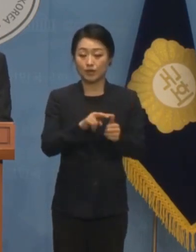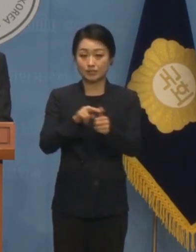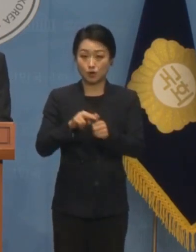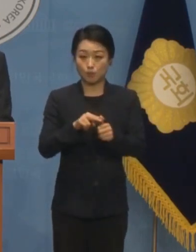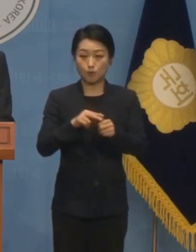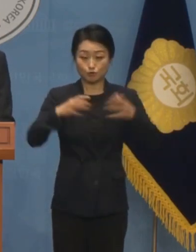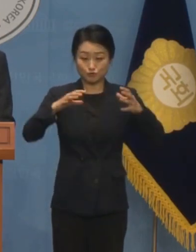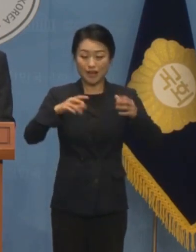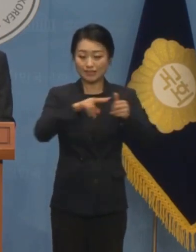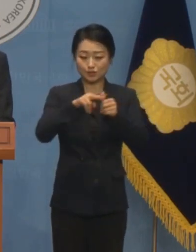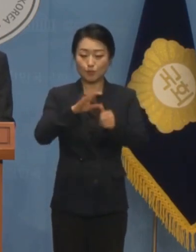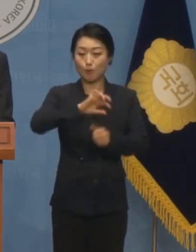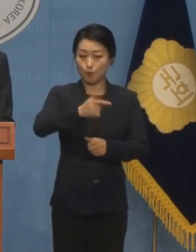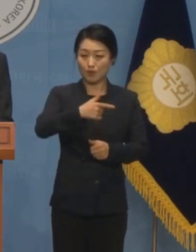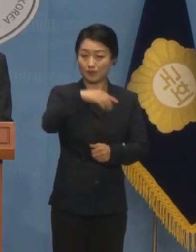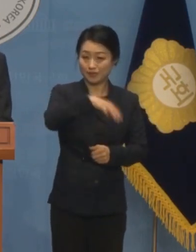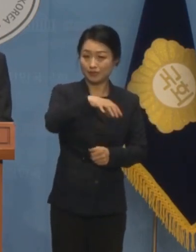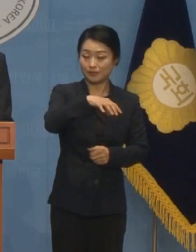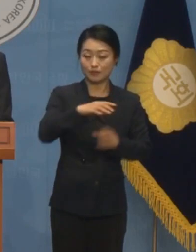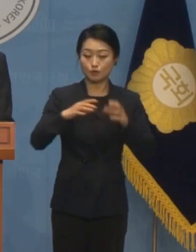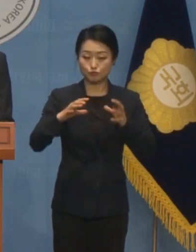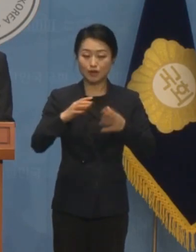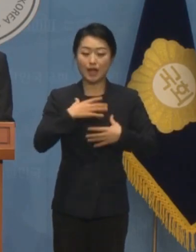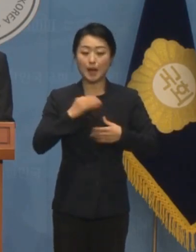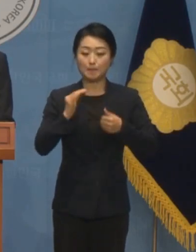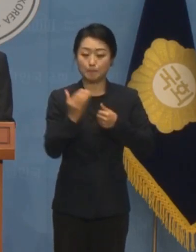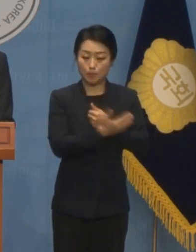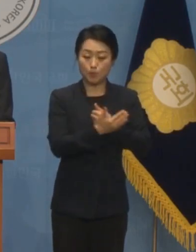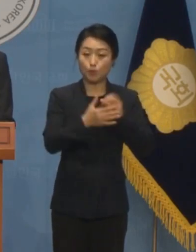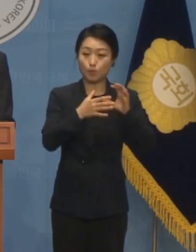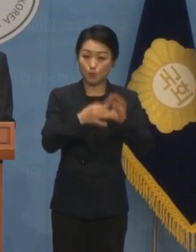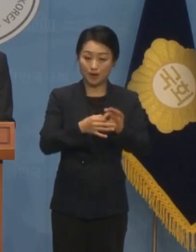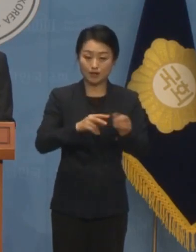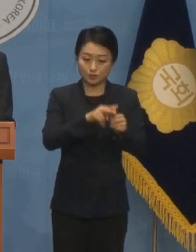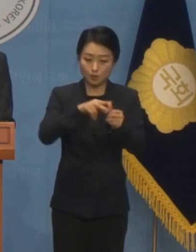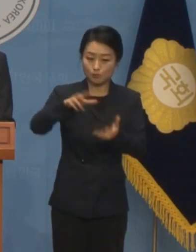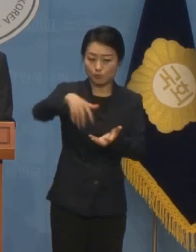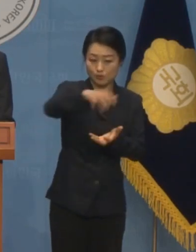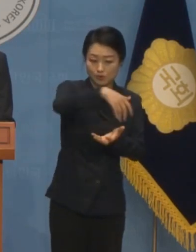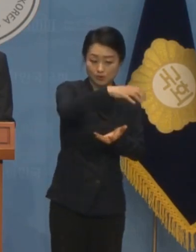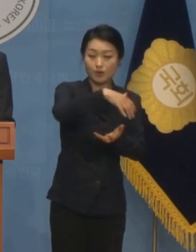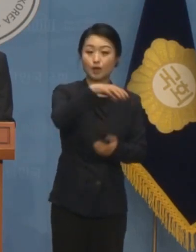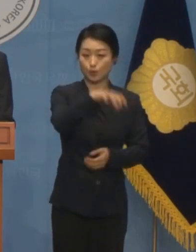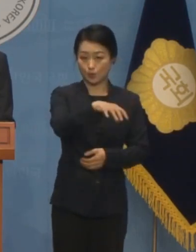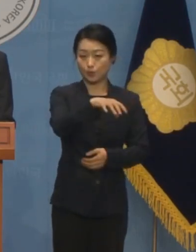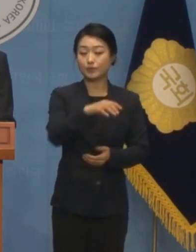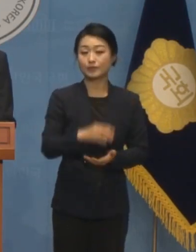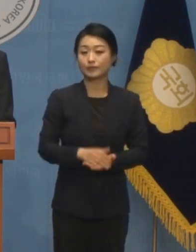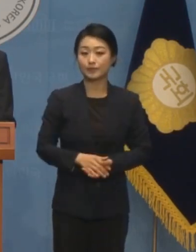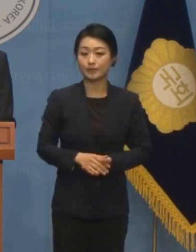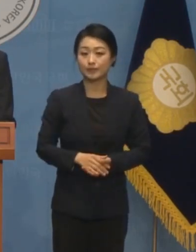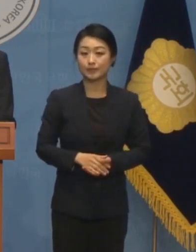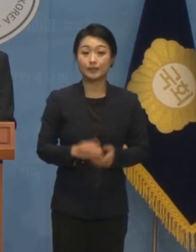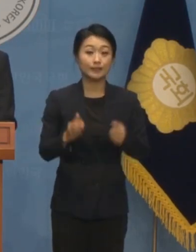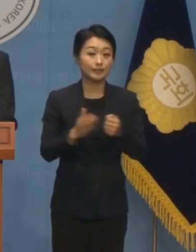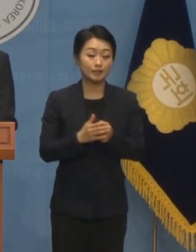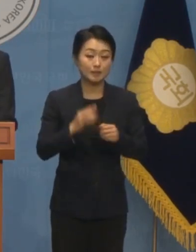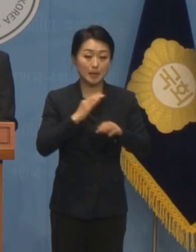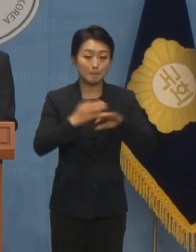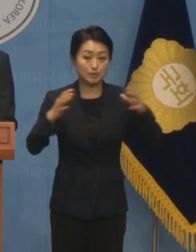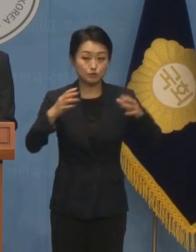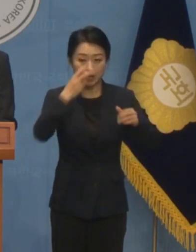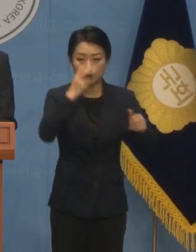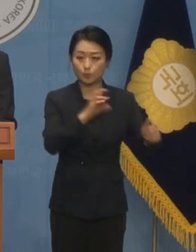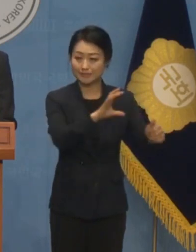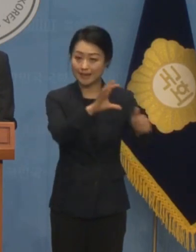국가정보원은 국가 안보와 관련된 중요한 정보를 수집, 관리하는 기관입니다. 그럴수록 민주적인